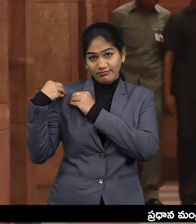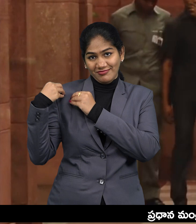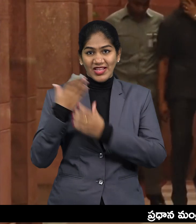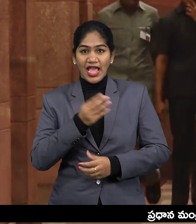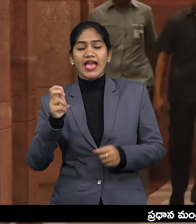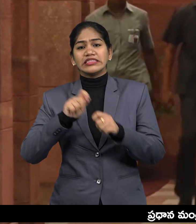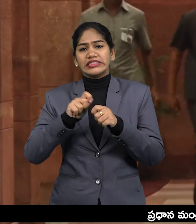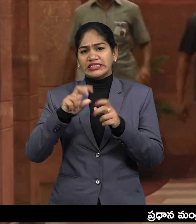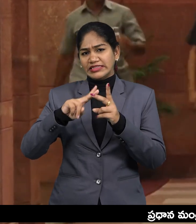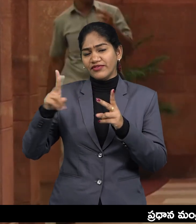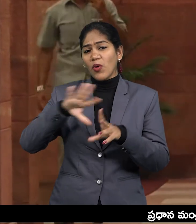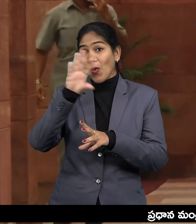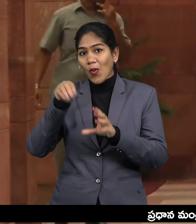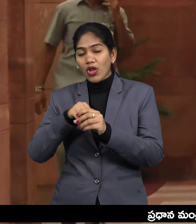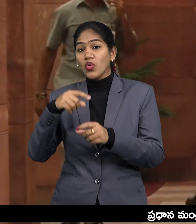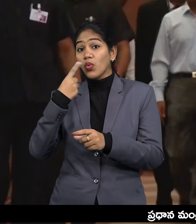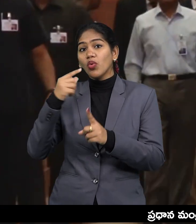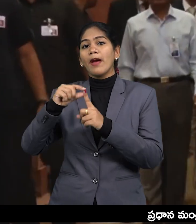ప్రధానమంత్రి యొక్క విధులు మరియు నిధులు: